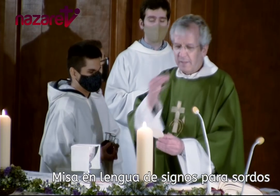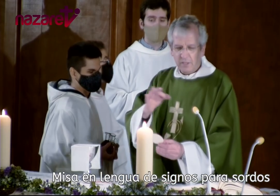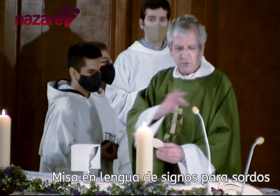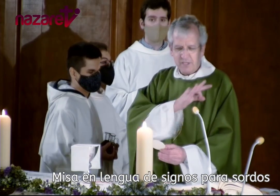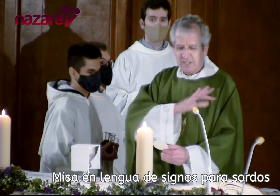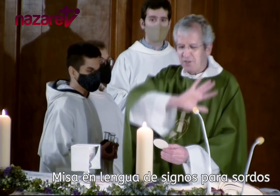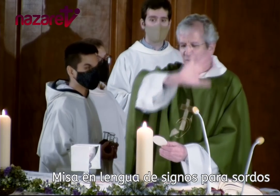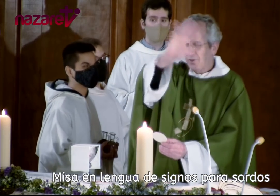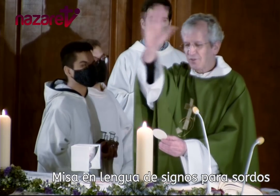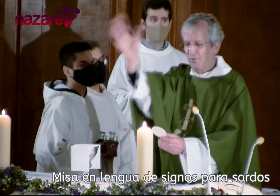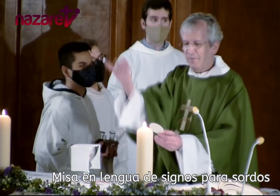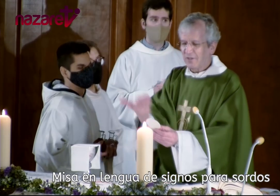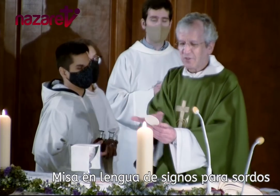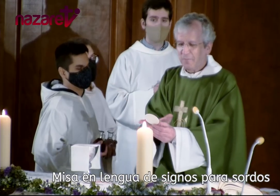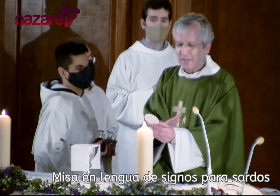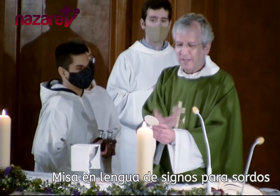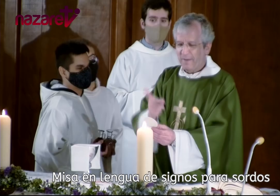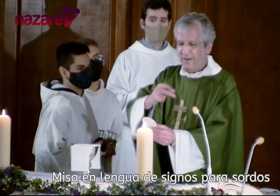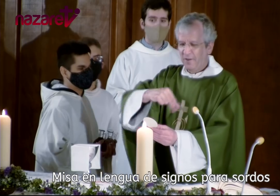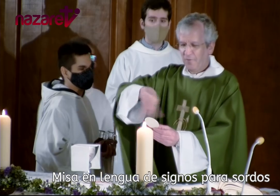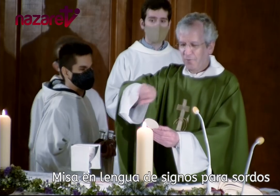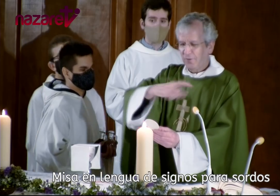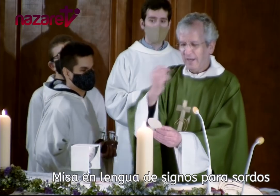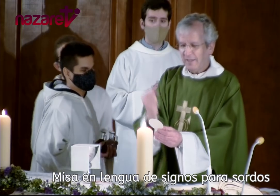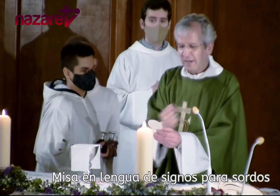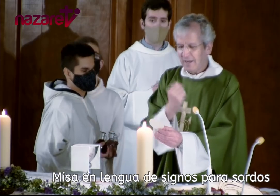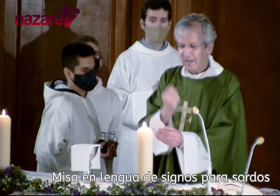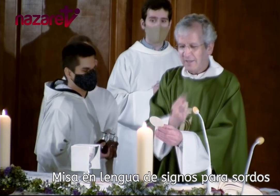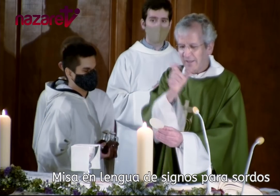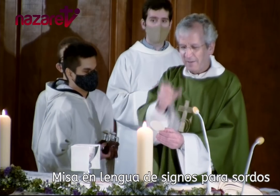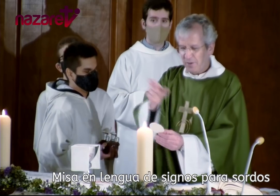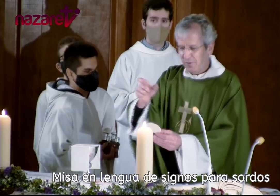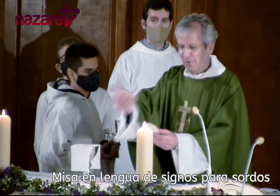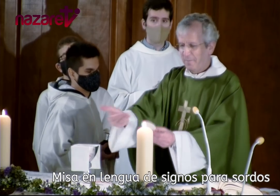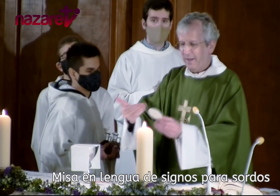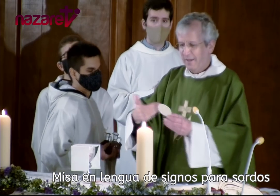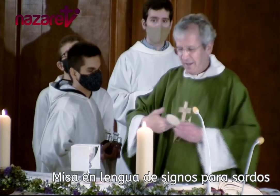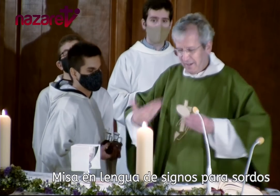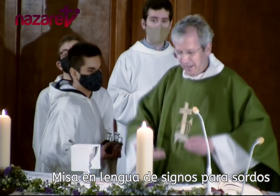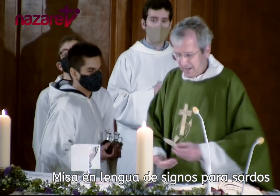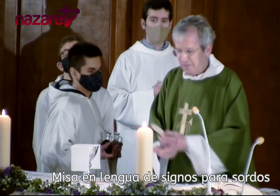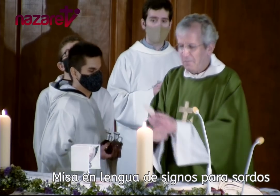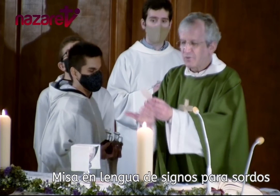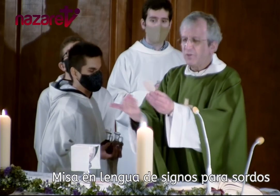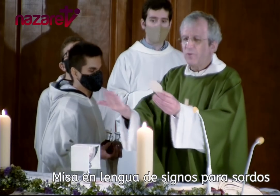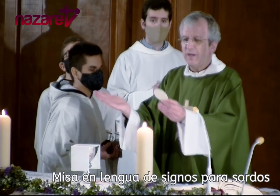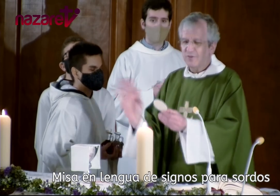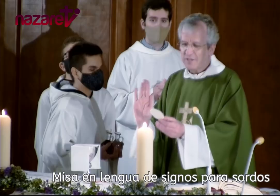Bendito seas, Señor Dios del universo, por este pan, fruto de la tierra y del trabajo del hombre, que recibimos de tu generosidad y